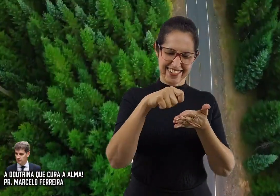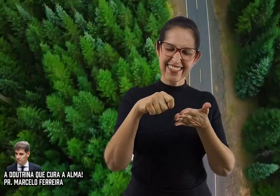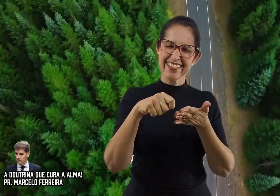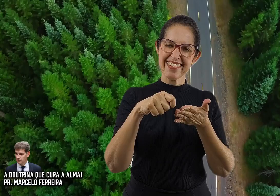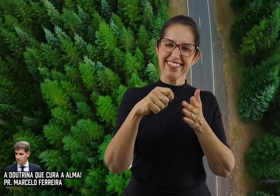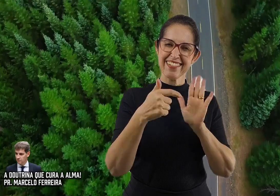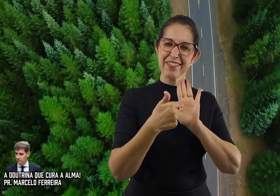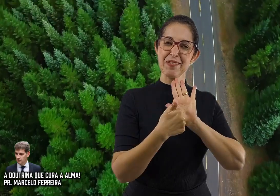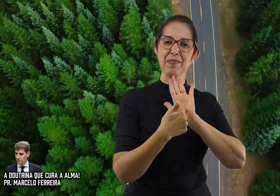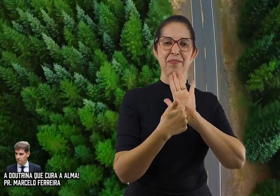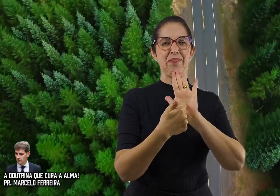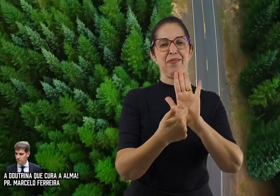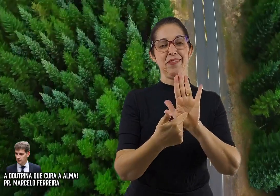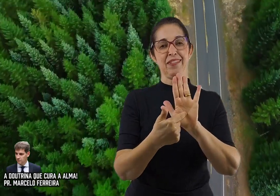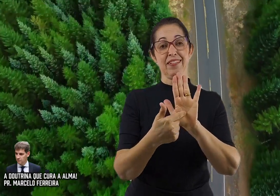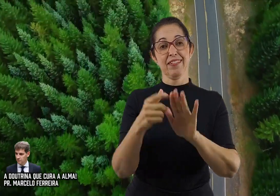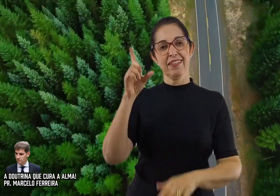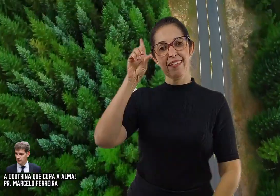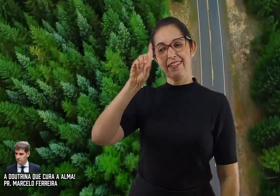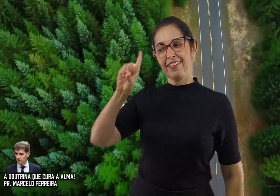está no seu santo templo.